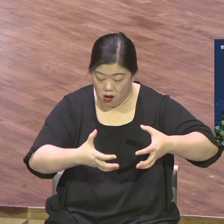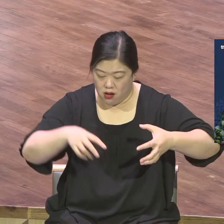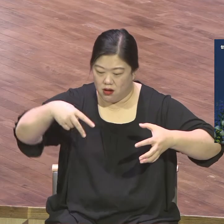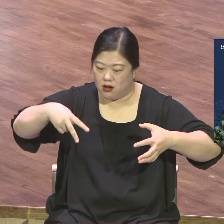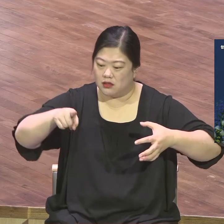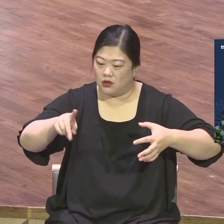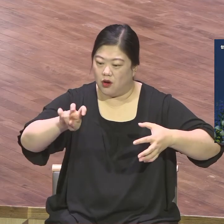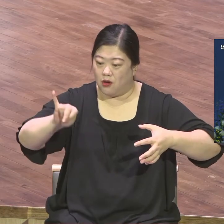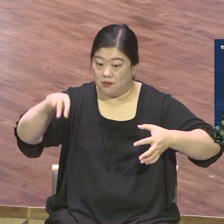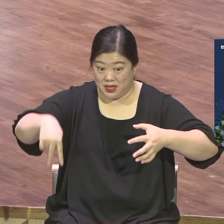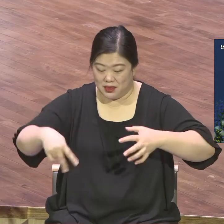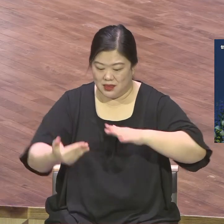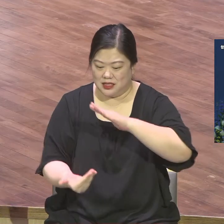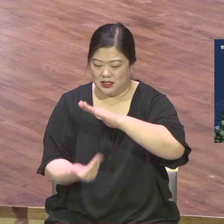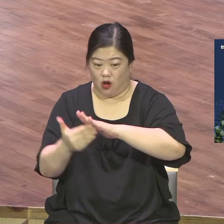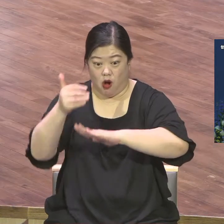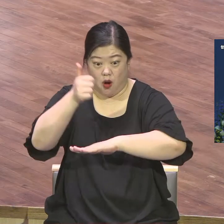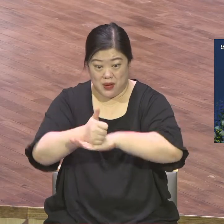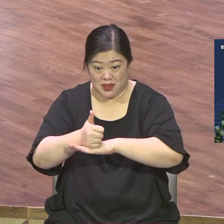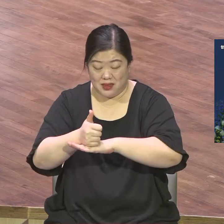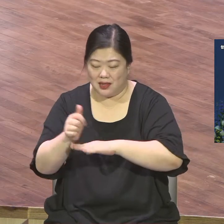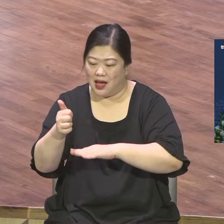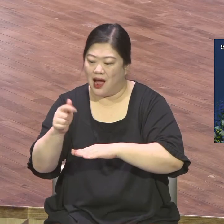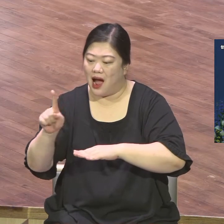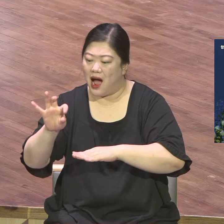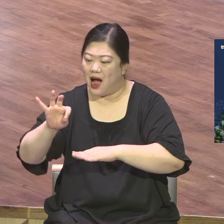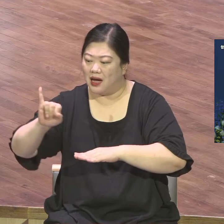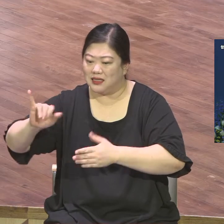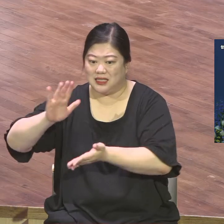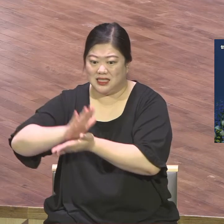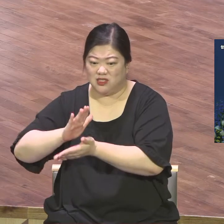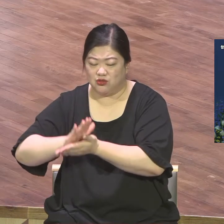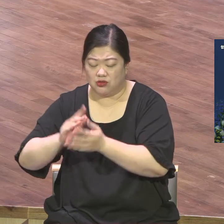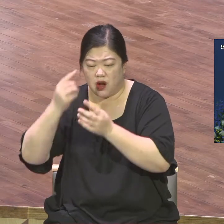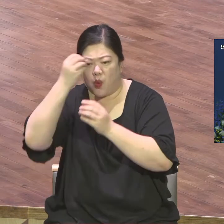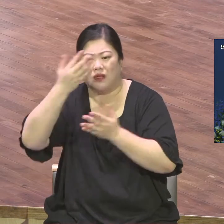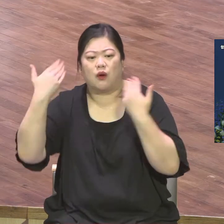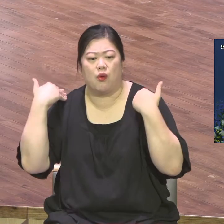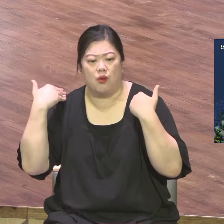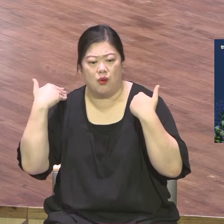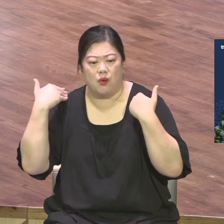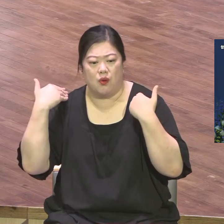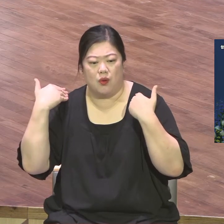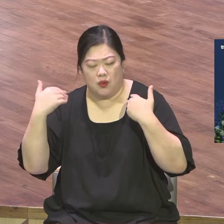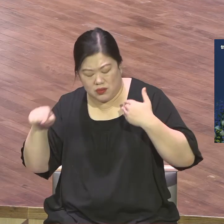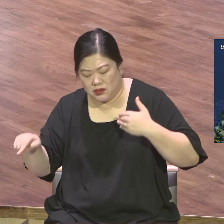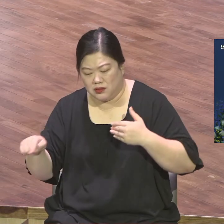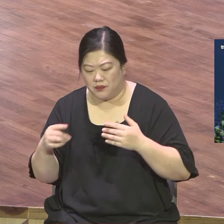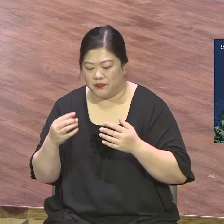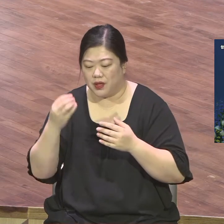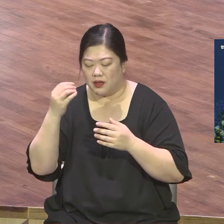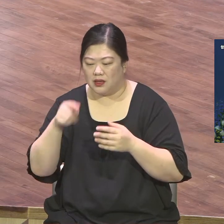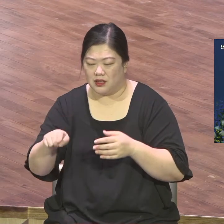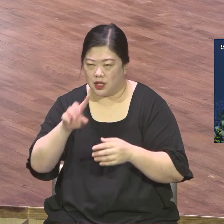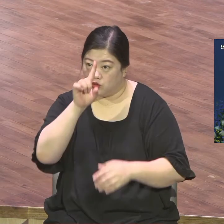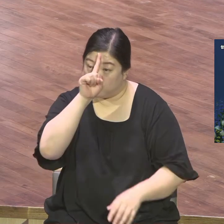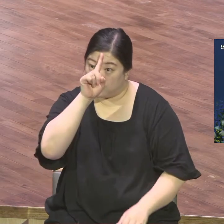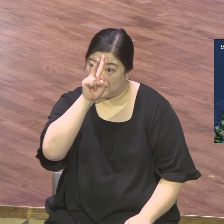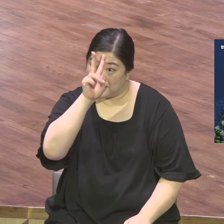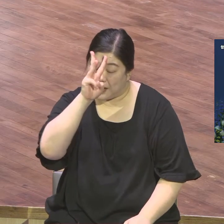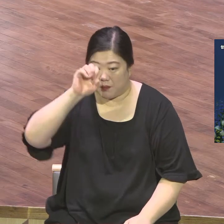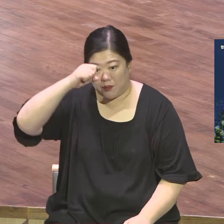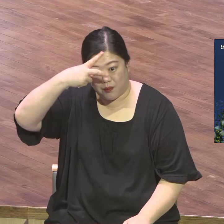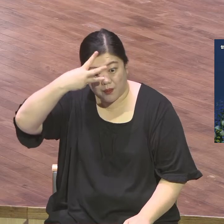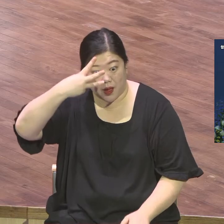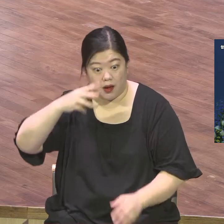하는데 메시지를 하고 끝났는데 간증을 시켜요. 몇 명 간증을 시키는데 그 중에 한 아이가 중학교 1학년이에요. 중학교